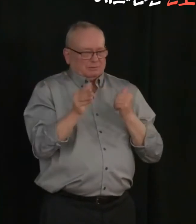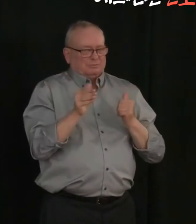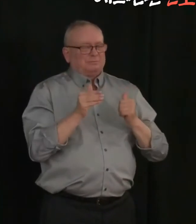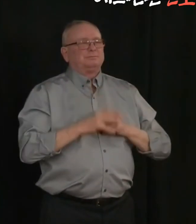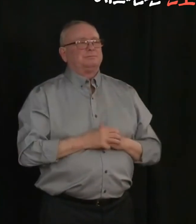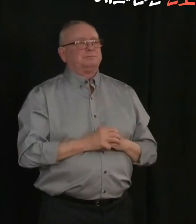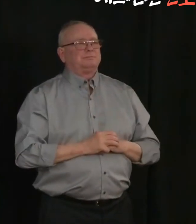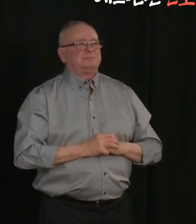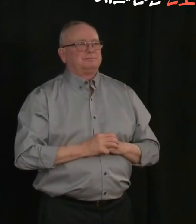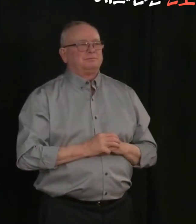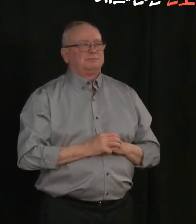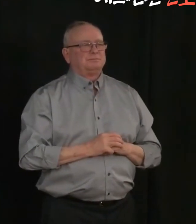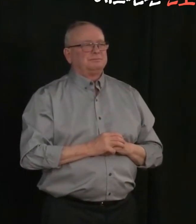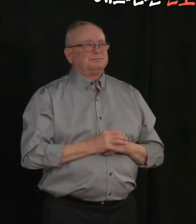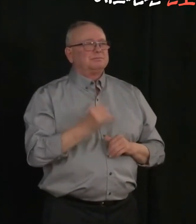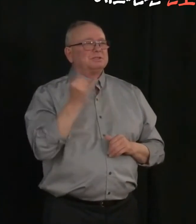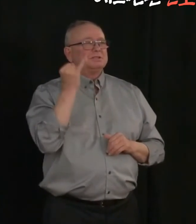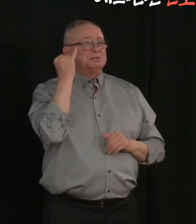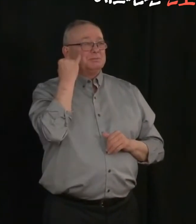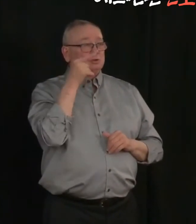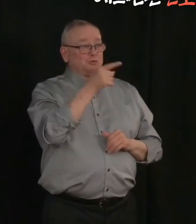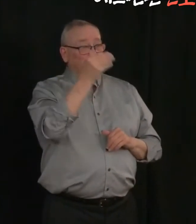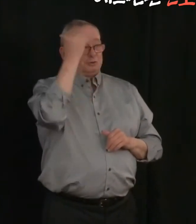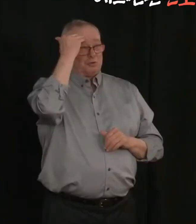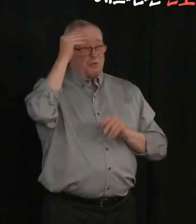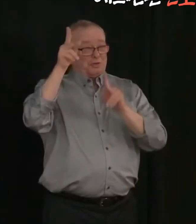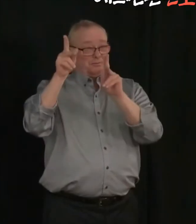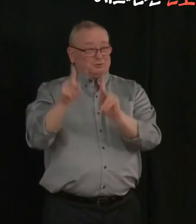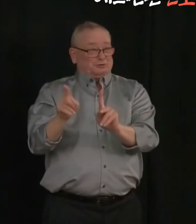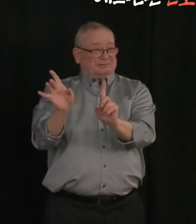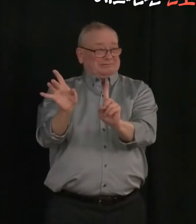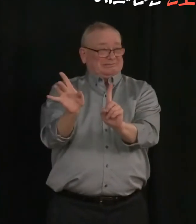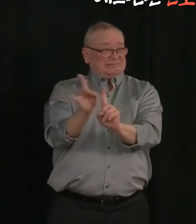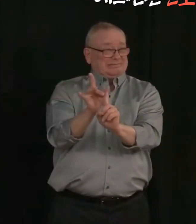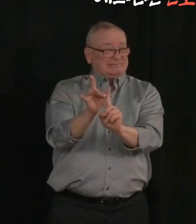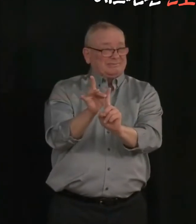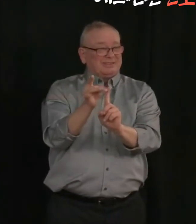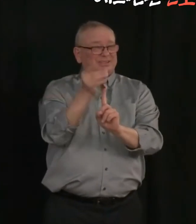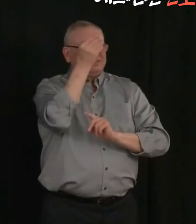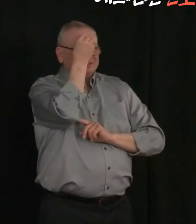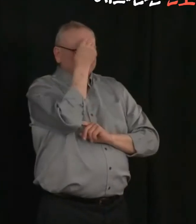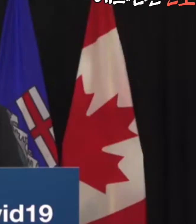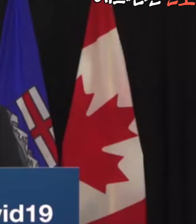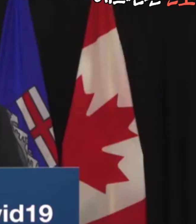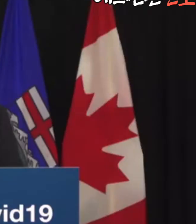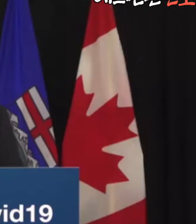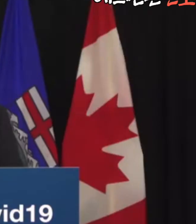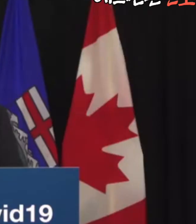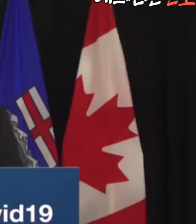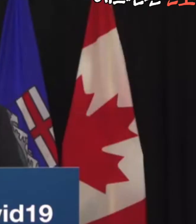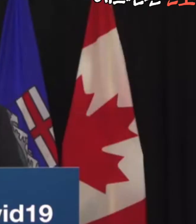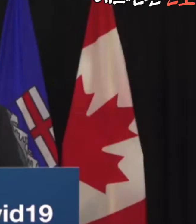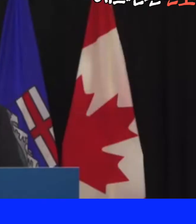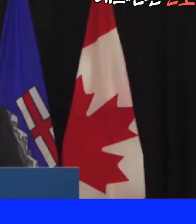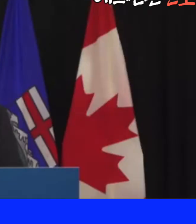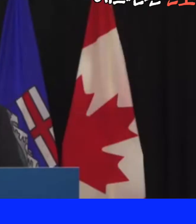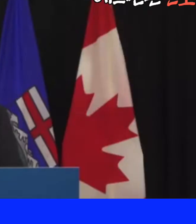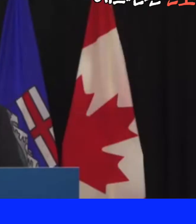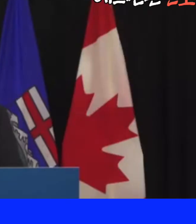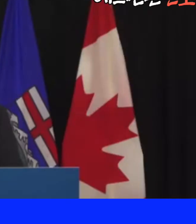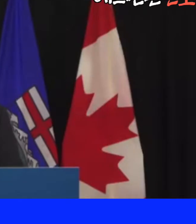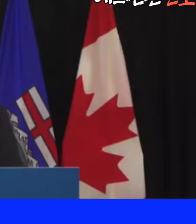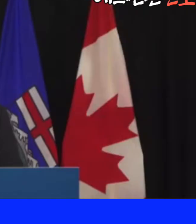사례의 모든 가까운 접촉에 대한 추가 보안 계층을 제공하는 데 도움이 된다고 하였습니다. 엘버타주는 모든